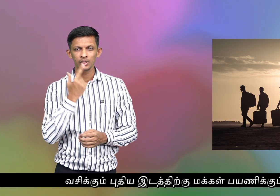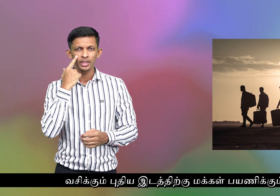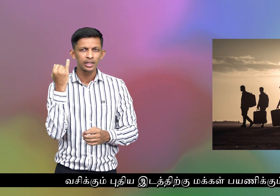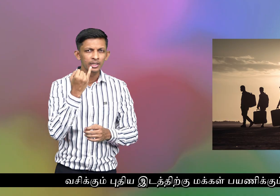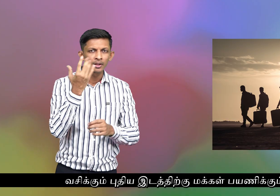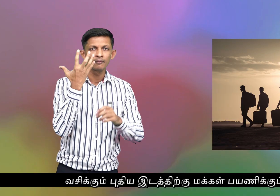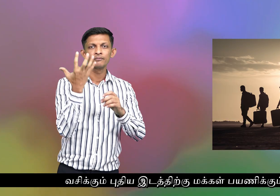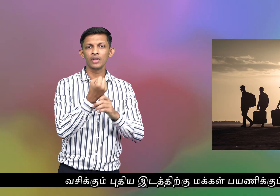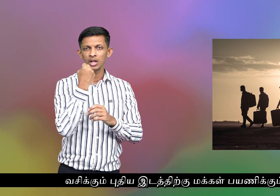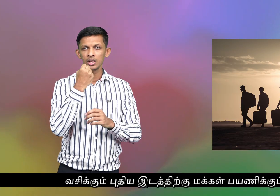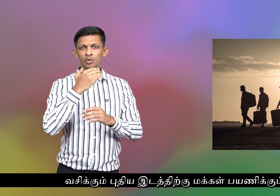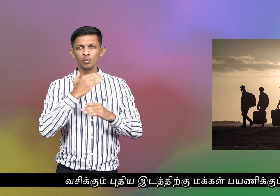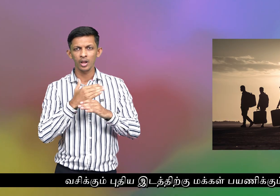மக்கள் பயணிக்கும் செயல்முறை.